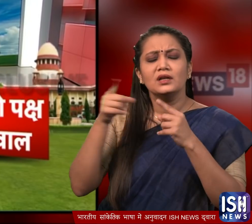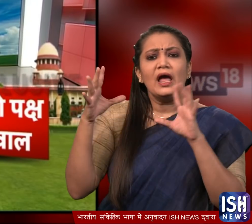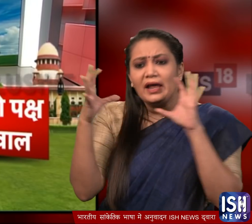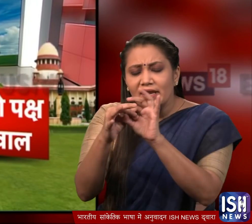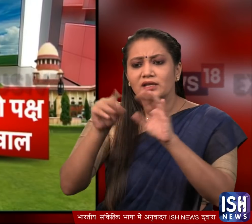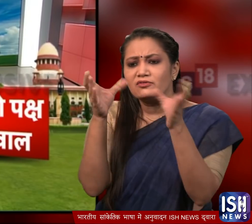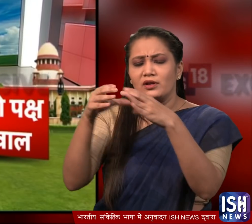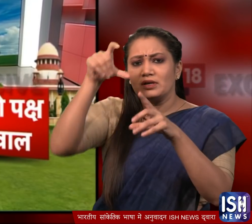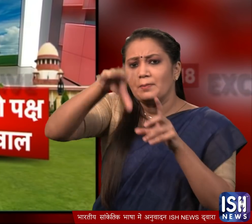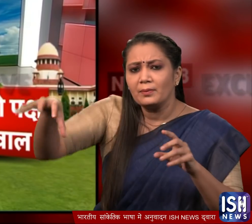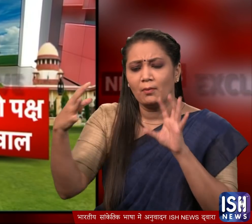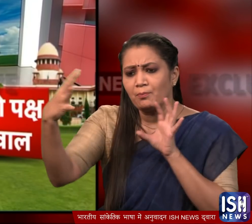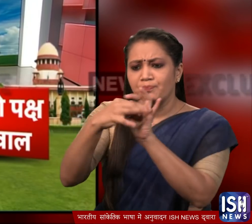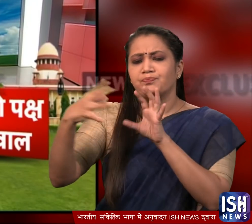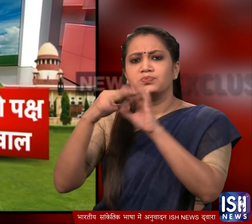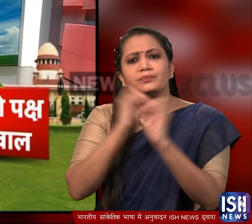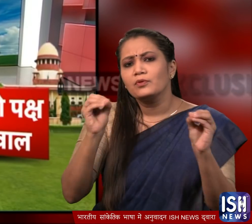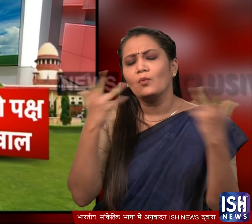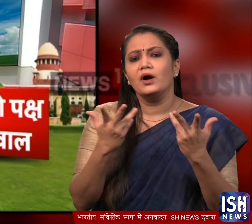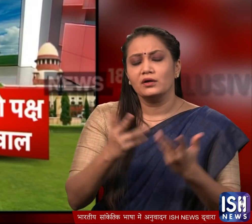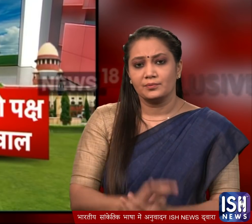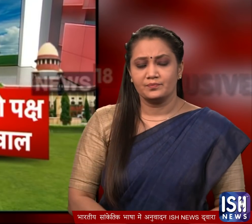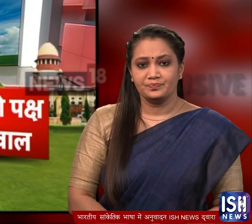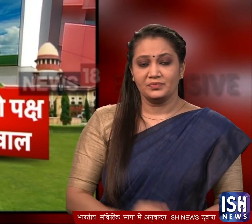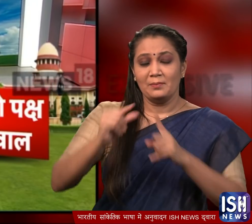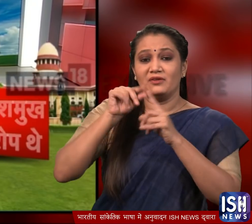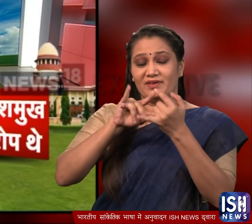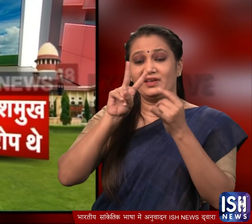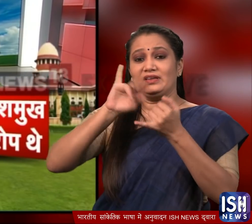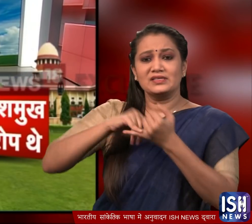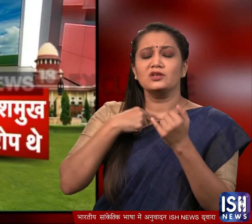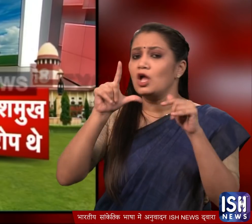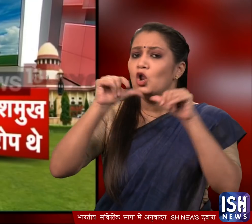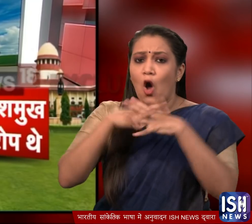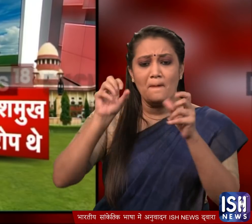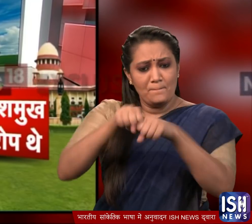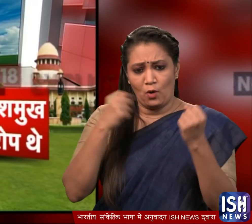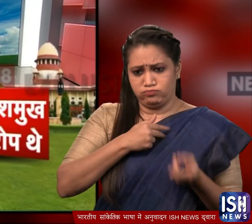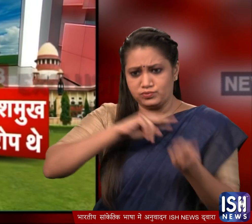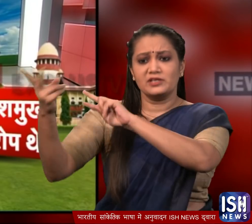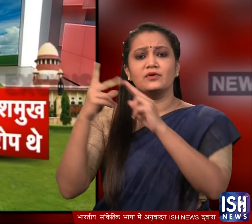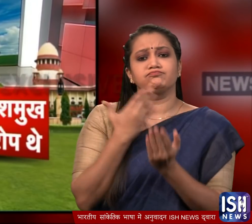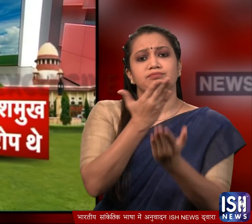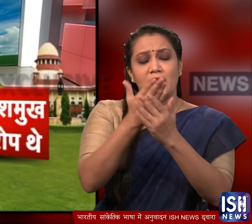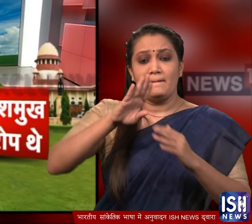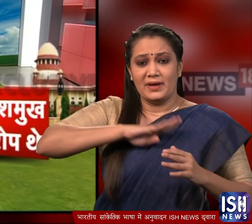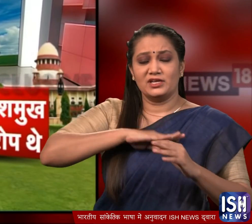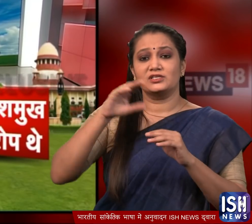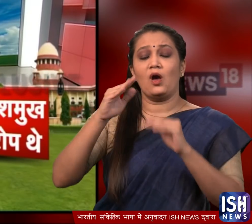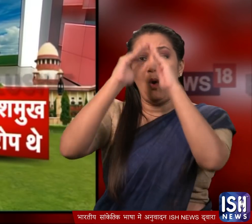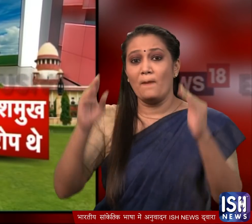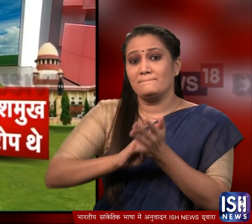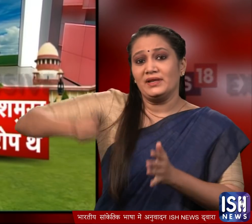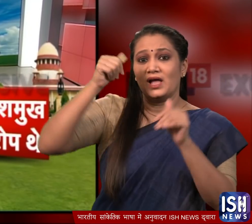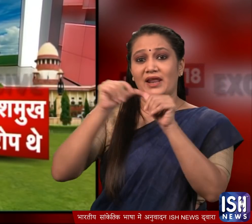इस मामले में संबंधित विभाग को पक्ष क्यों नहीं बनाया गया। परमबीर सिंह ने अपने तबादले को गैर कानूनी बताते हुए अपनी याचिका में महाराष्ट्र